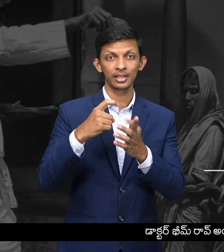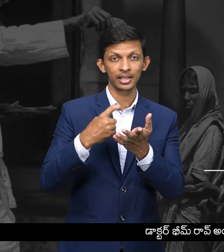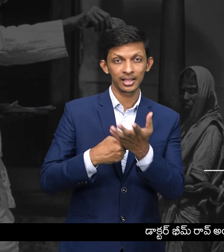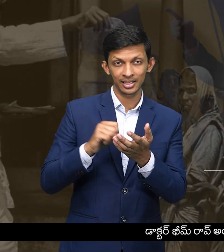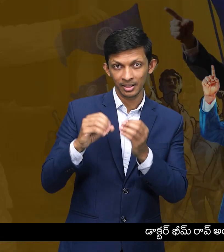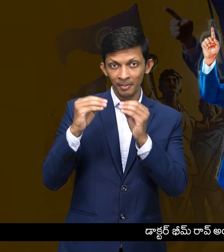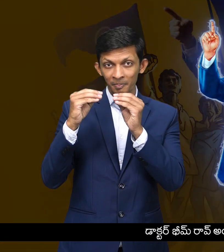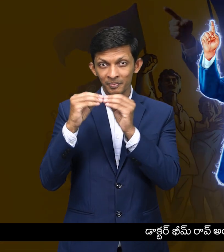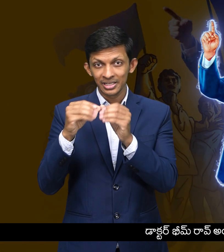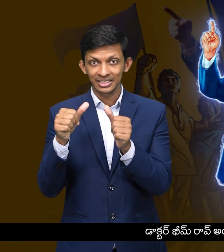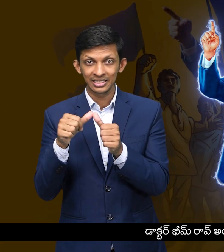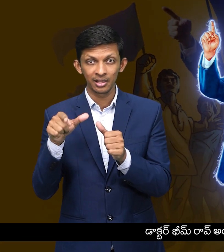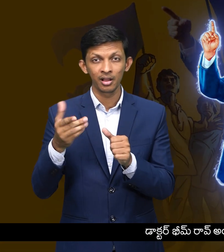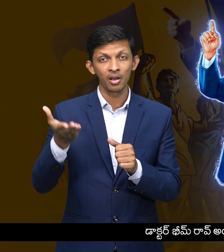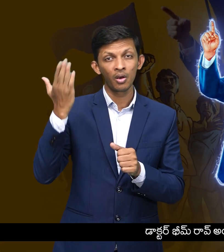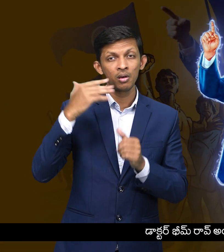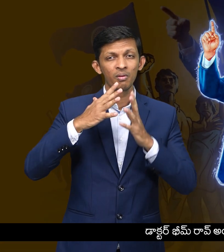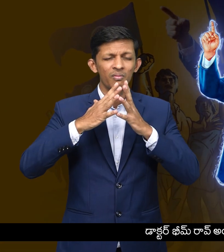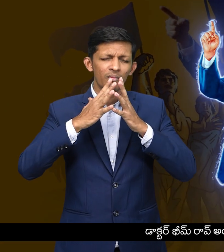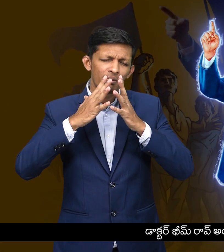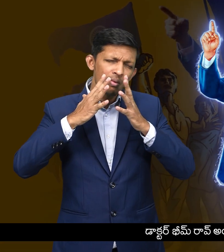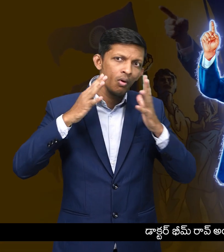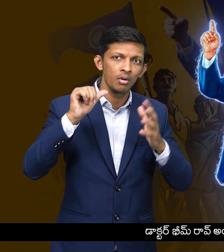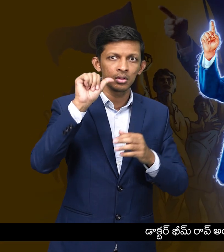డాక్టర్ భీమ్రావ్ అంబేద్కర్ భారతదేశపు గొప్ప నాయకుడు.